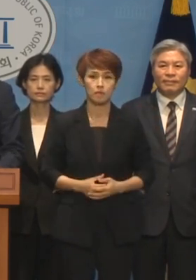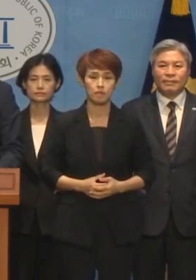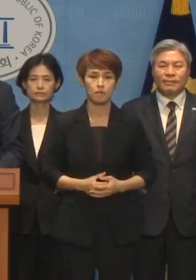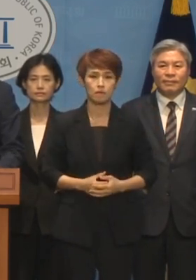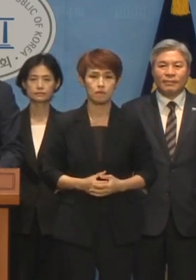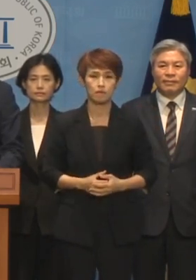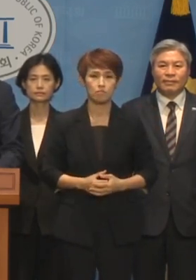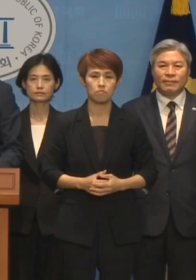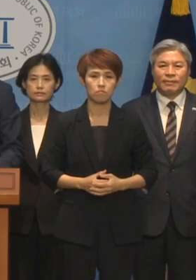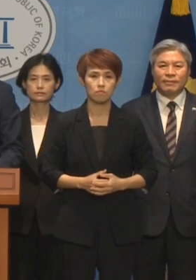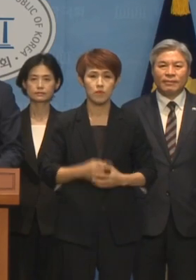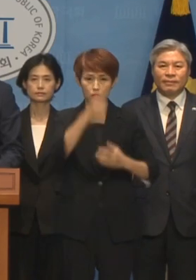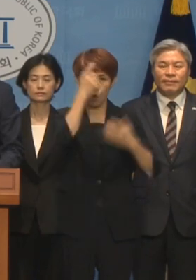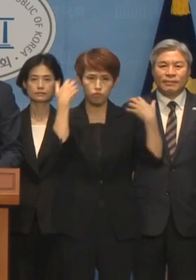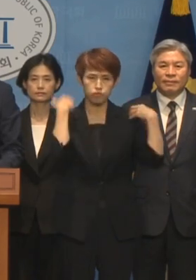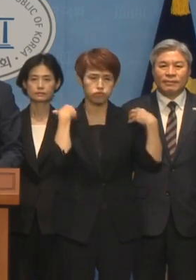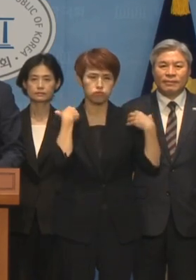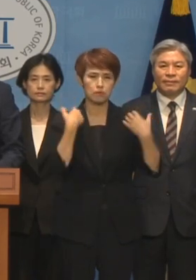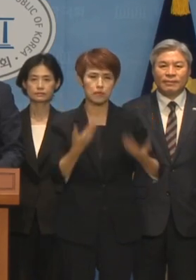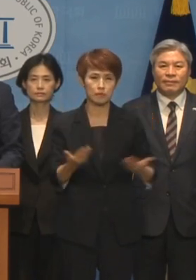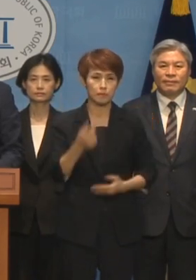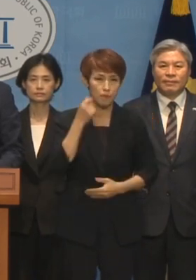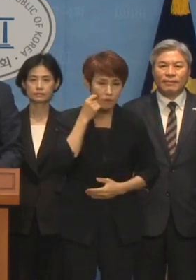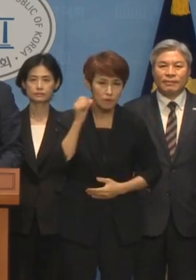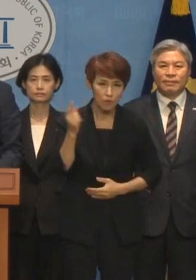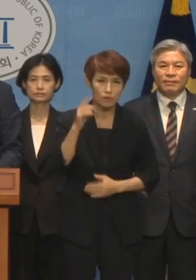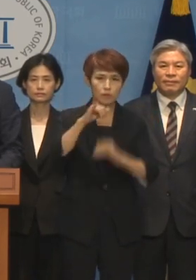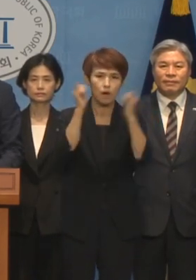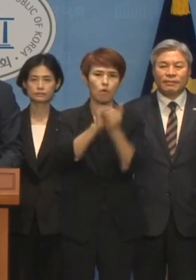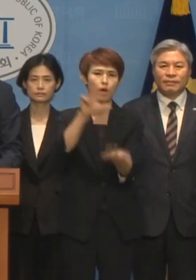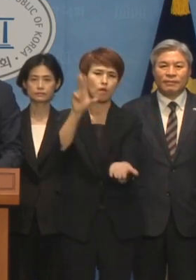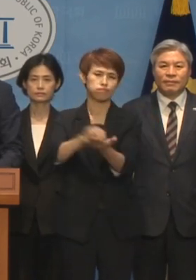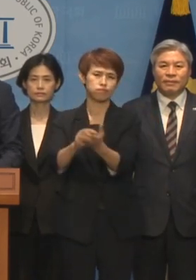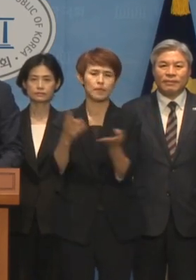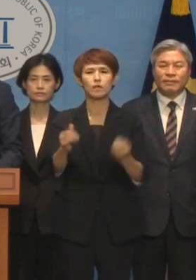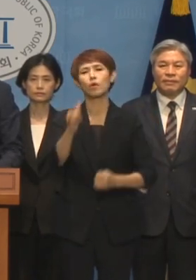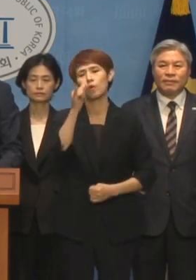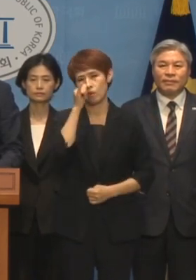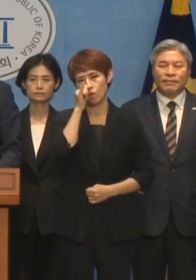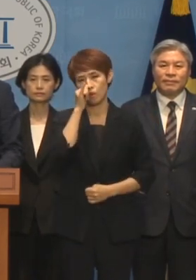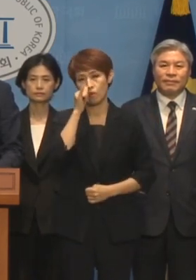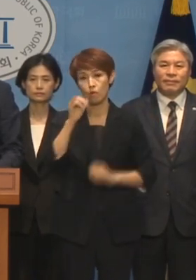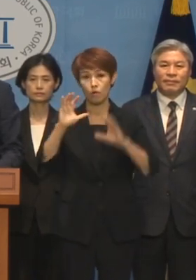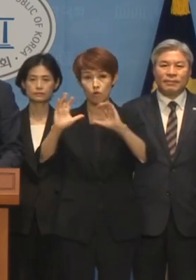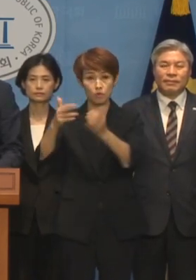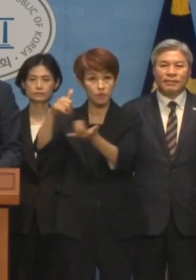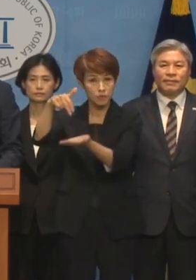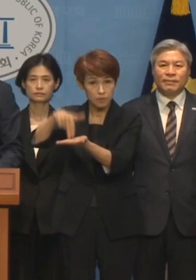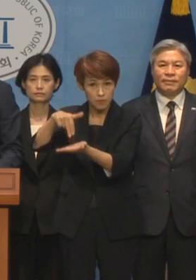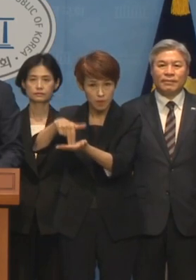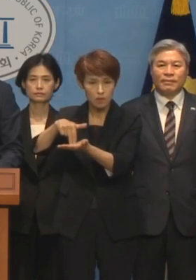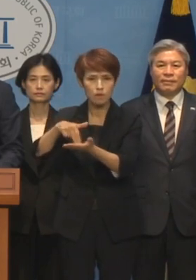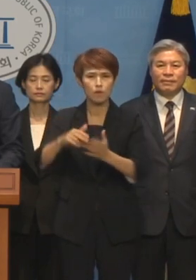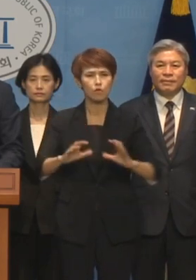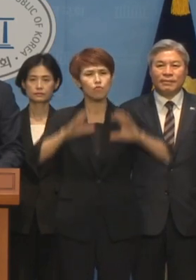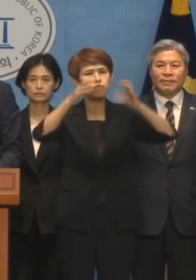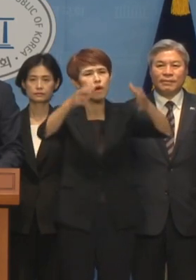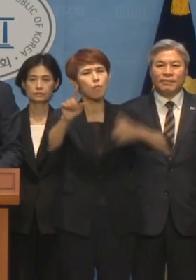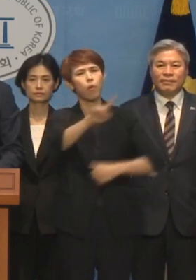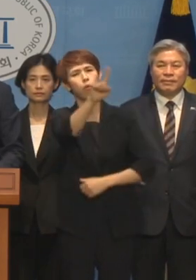정부 부재에 의한 사회적 참사가 잇따랐습니다. 국민은 이제 국가란